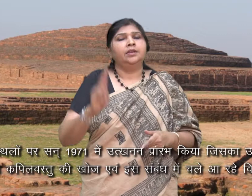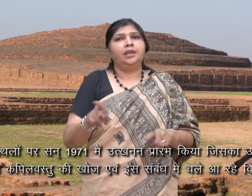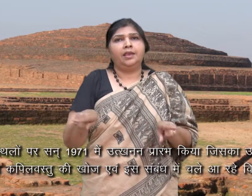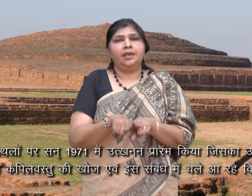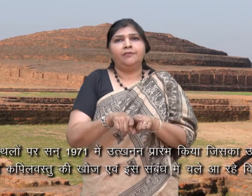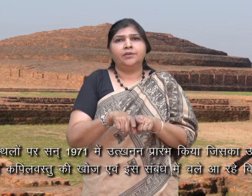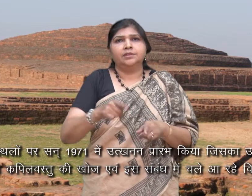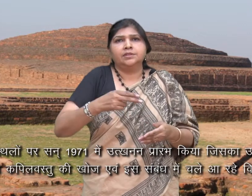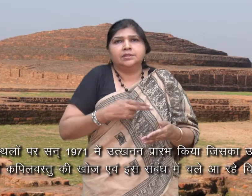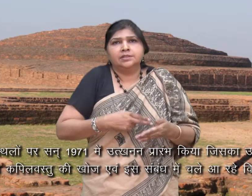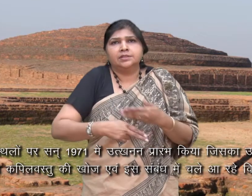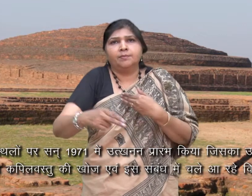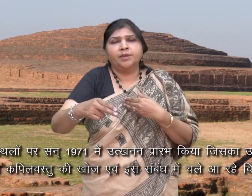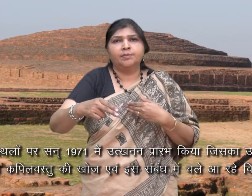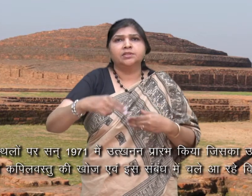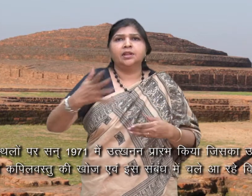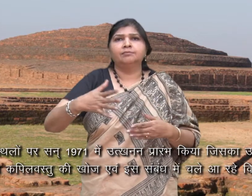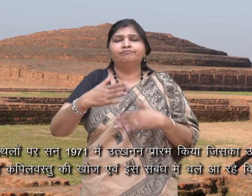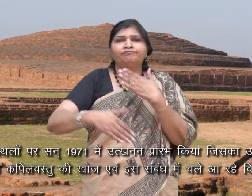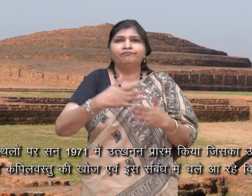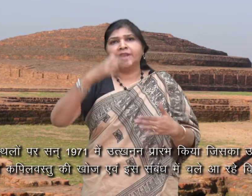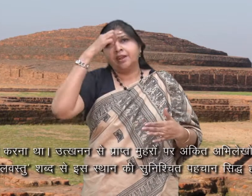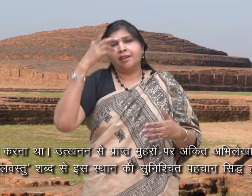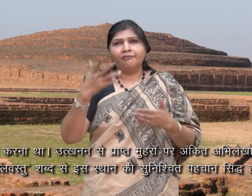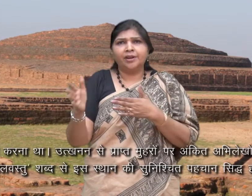का पटाक्षेप करना था।